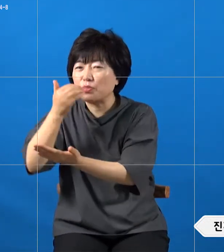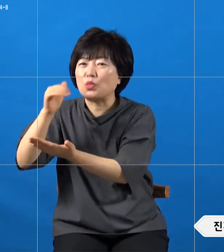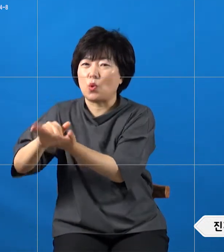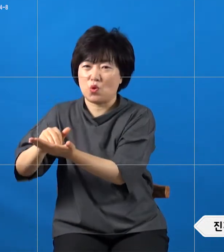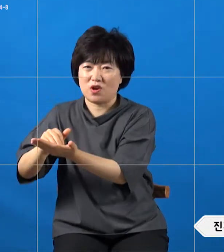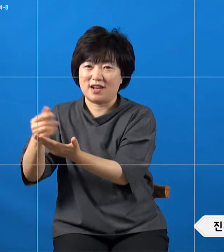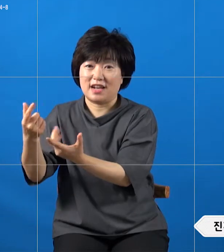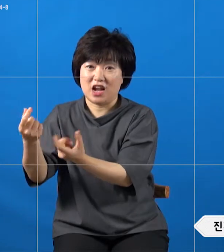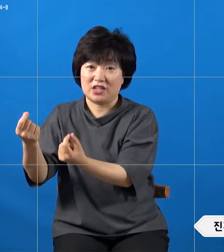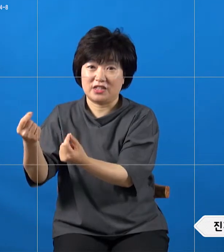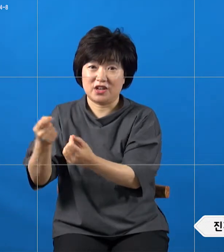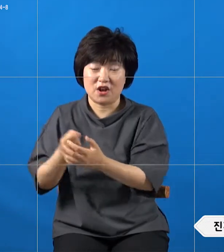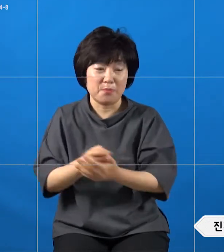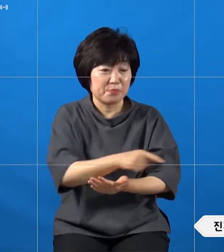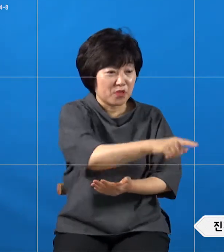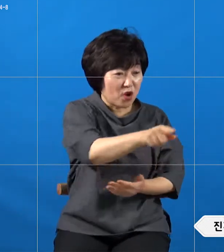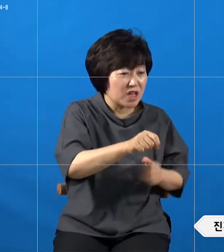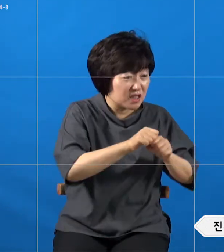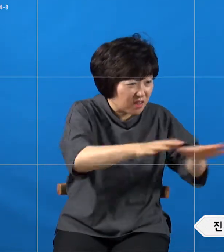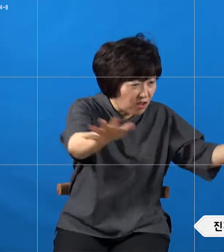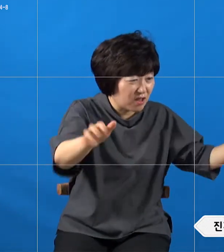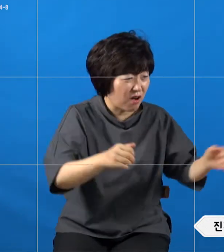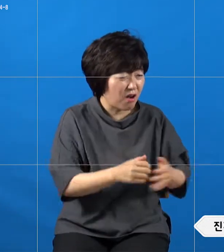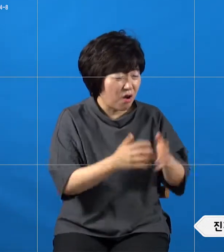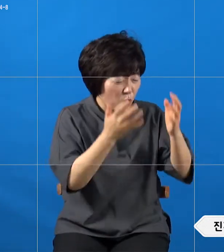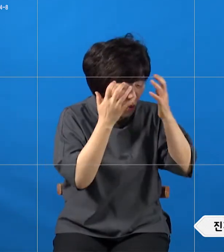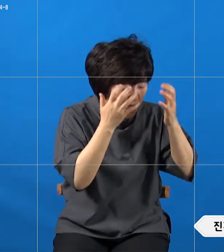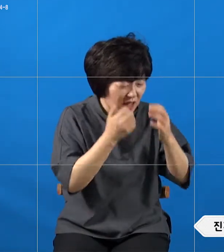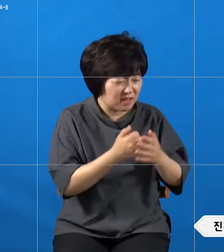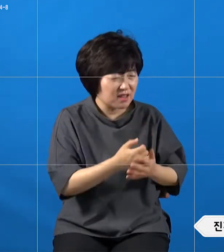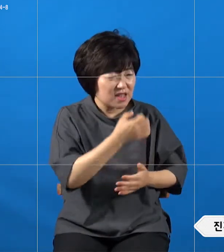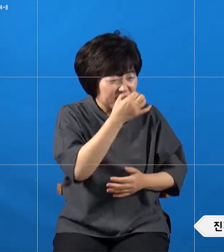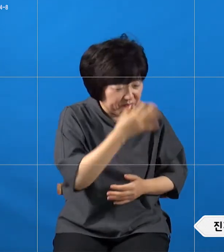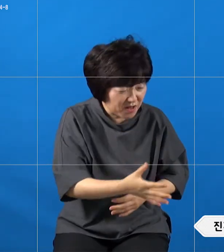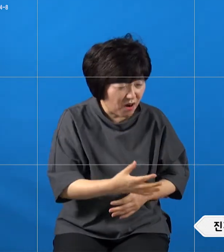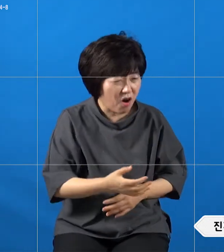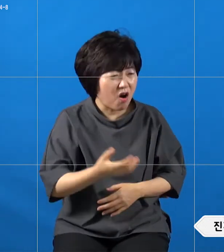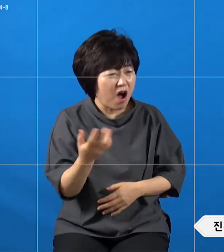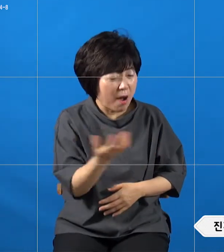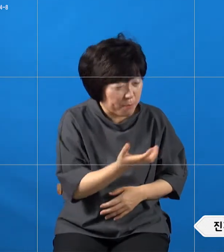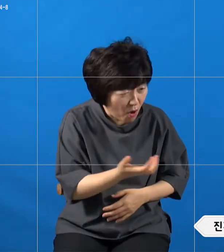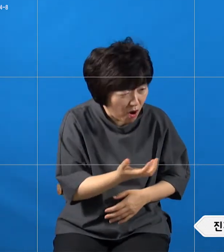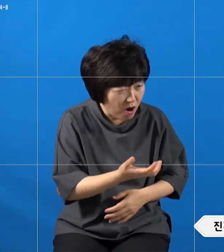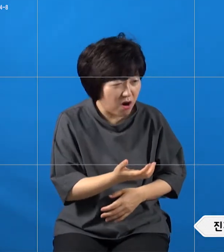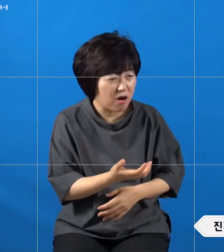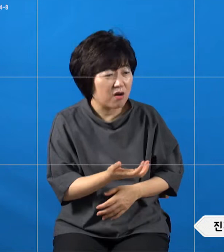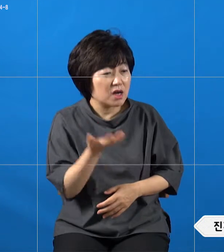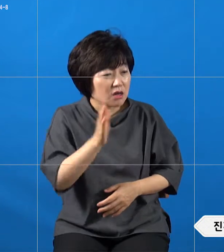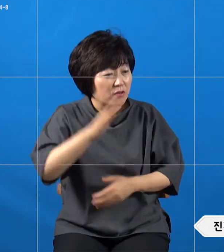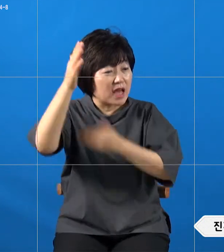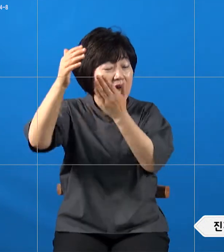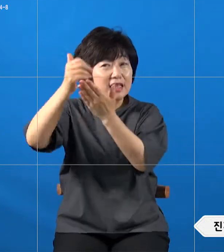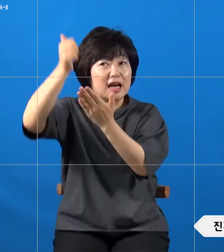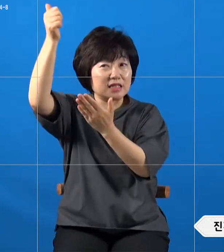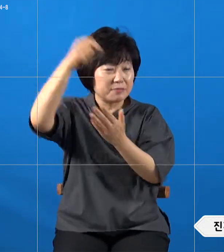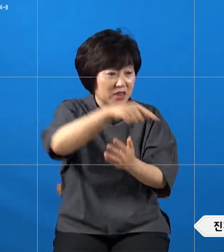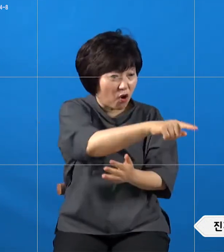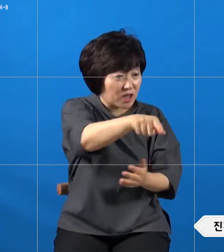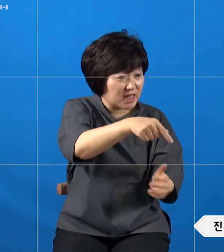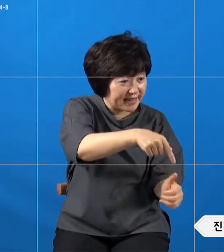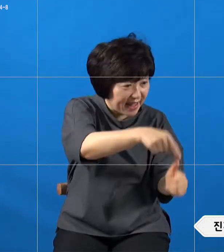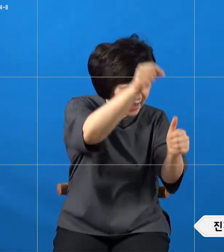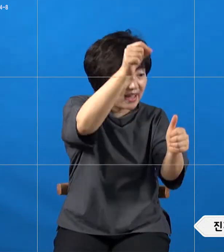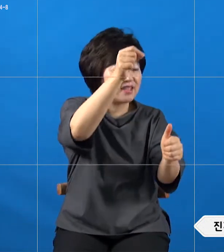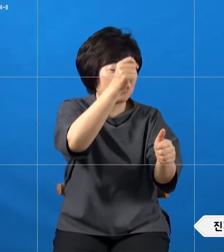흩어져 있습니다. 고난 중에 있습니다. 힘듭니다. 아픔 가운데 있습니다. 그러나 하나님의